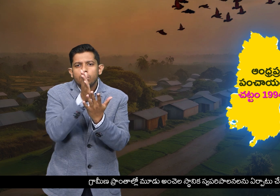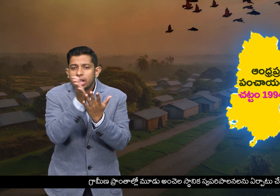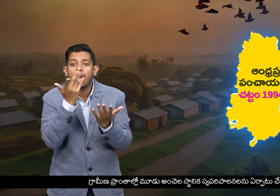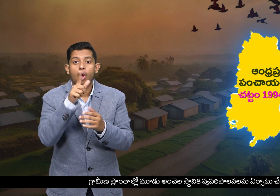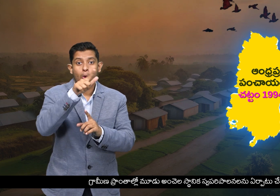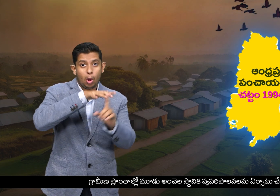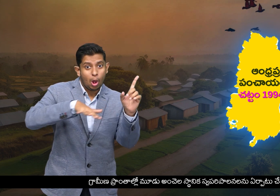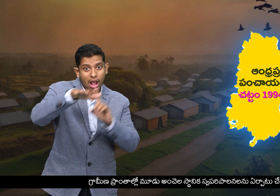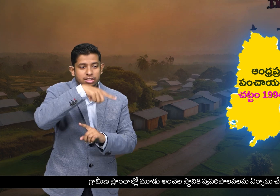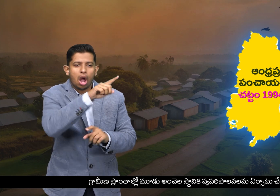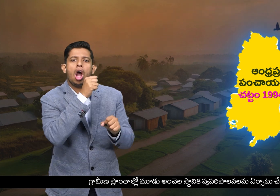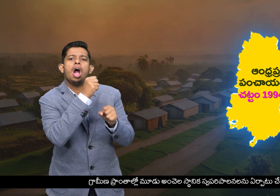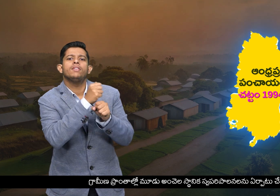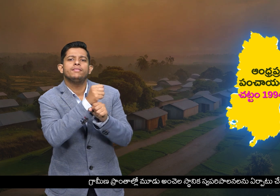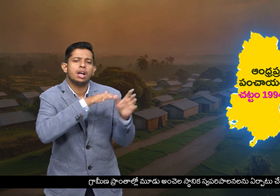ఏర్పాటు చేసింది.